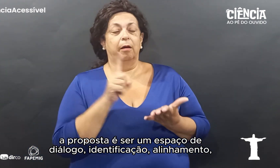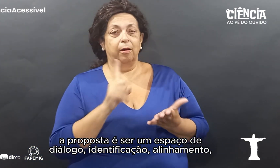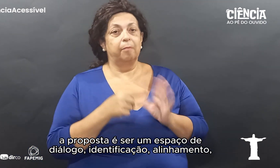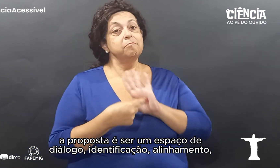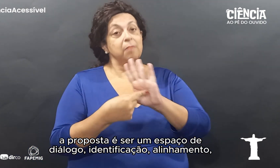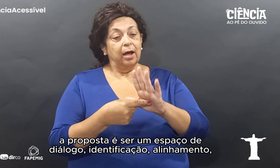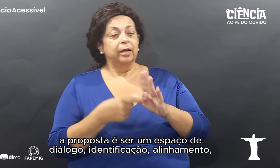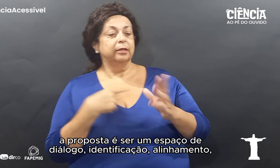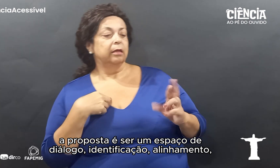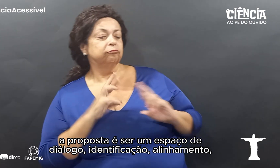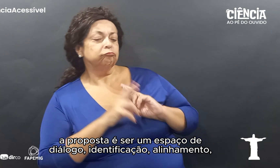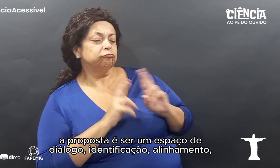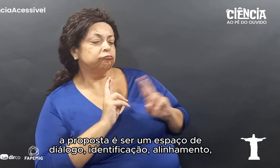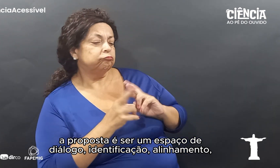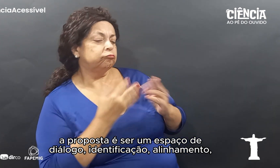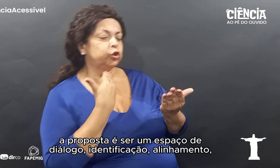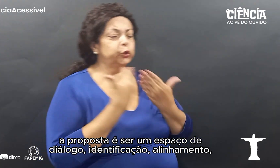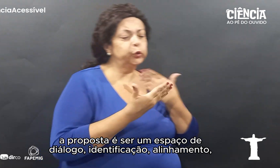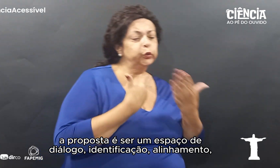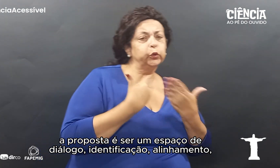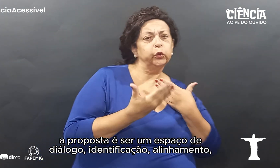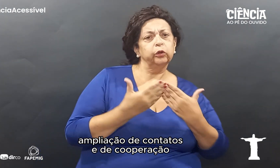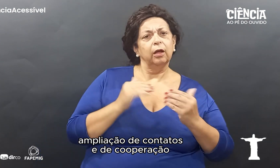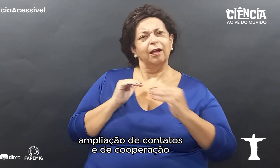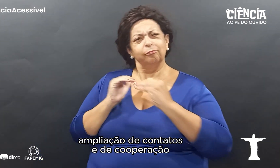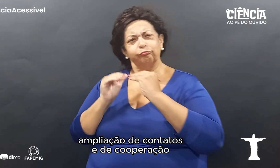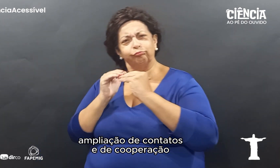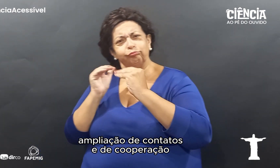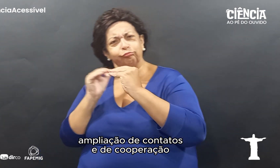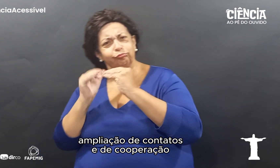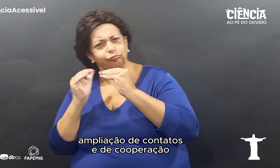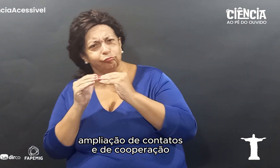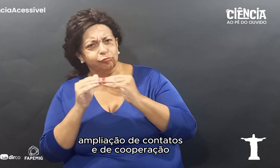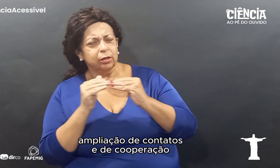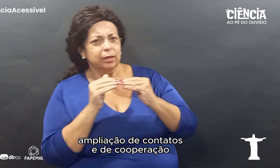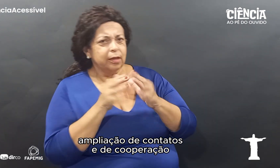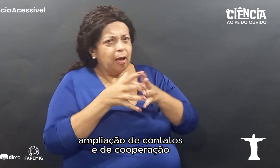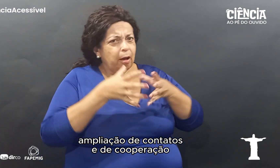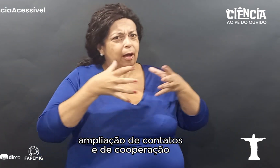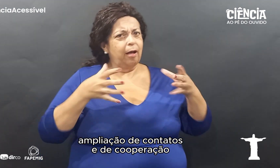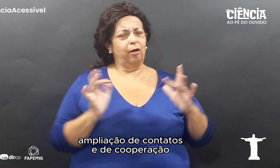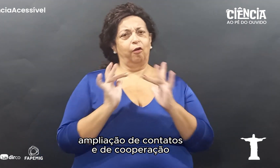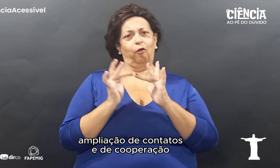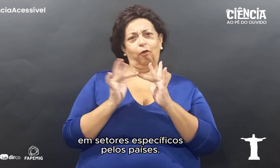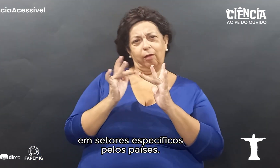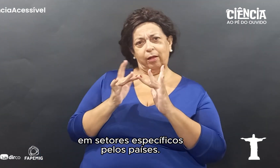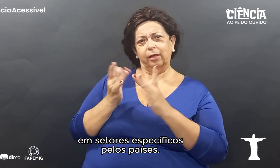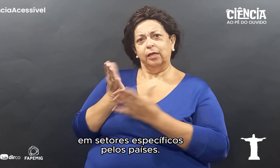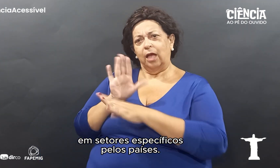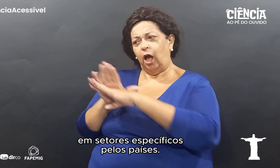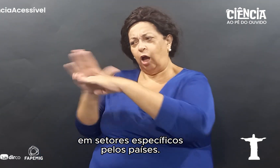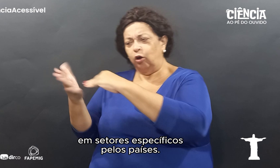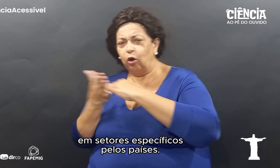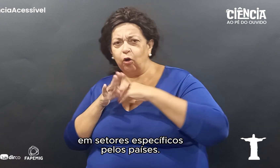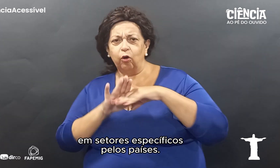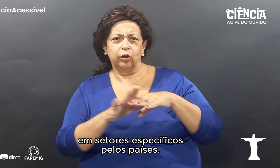de diálogo, identificação, alinhamento, ampliação de contatos e de cooperação em setores específicos